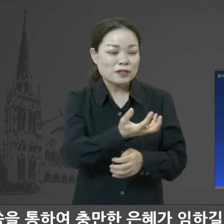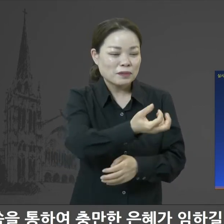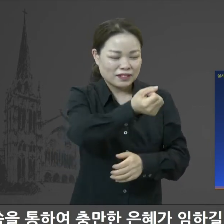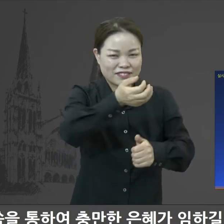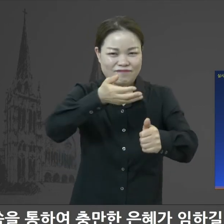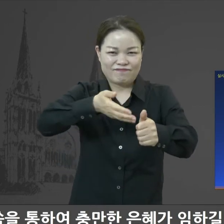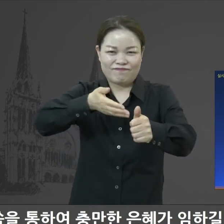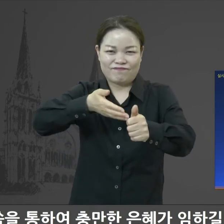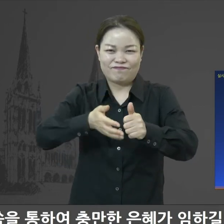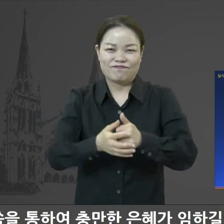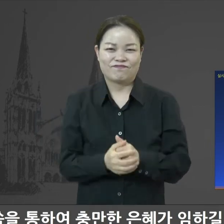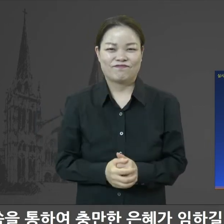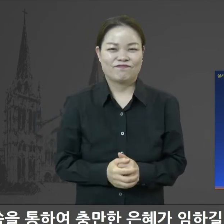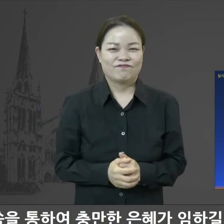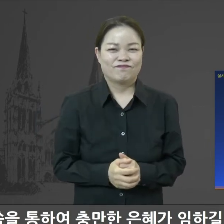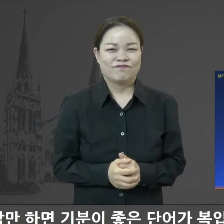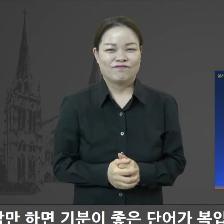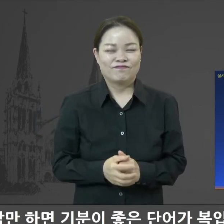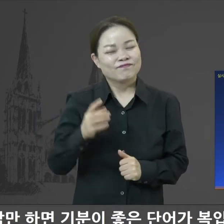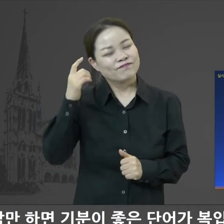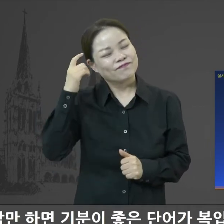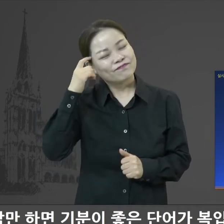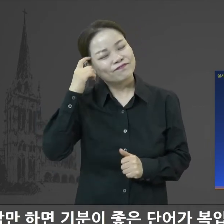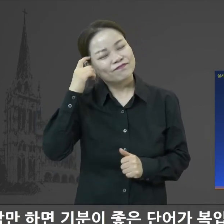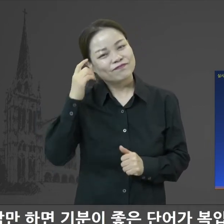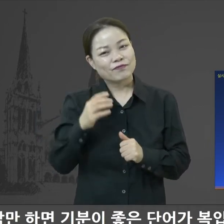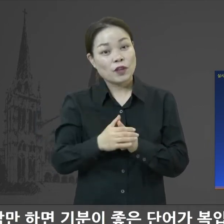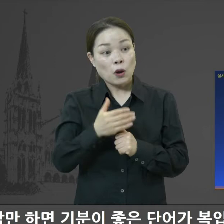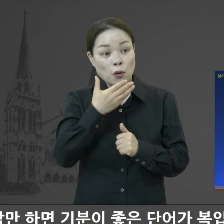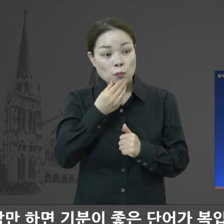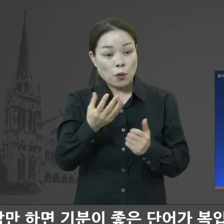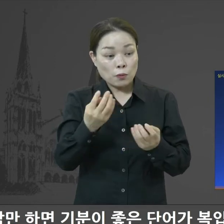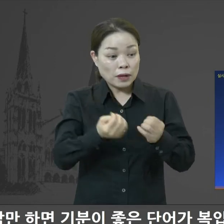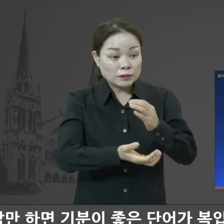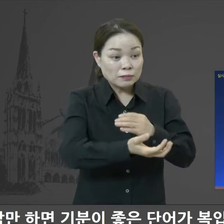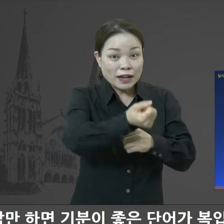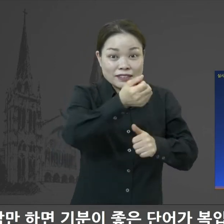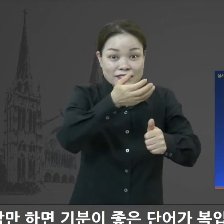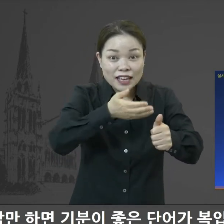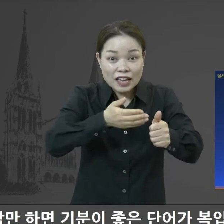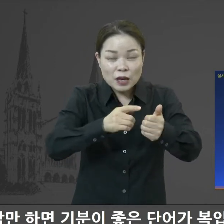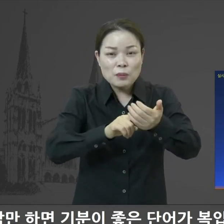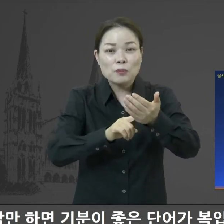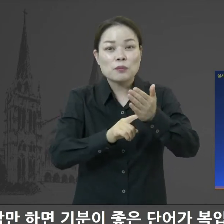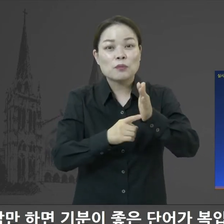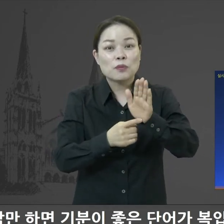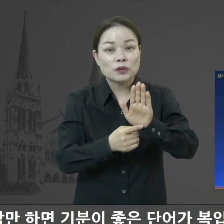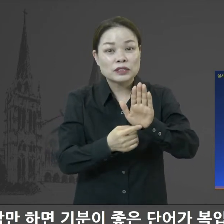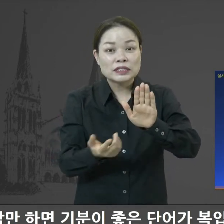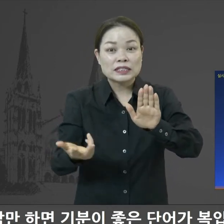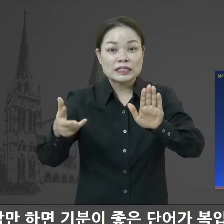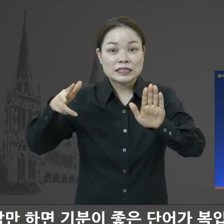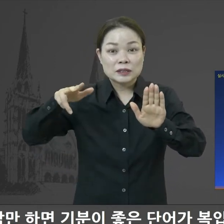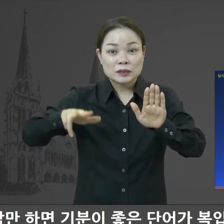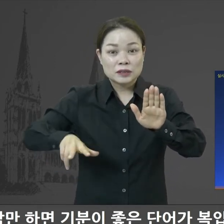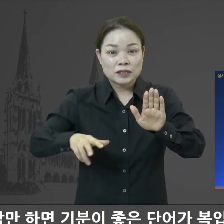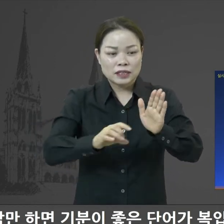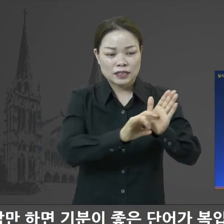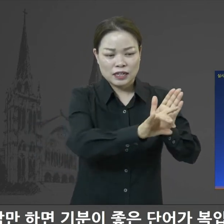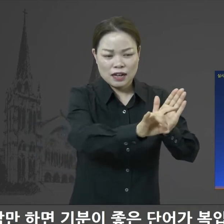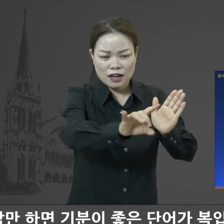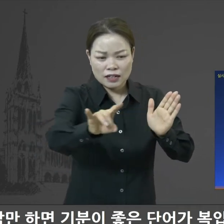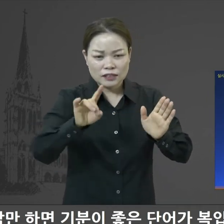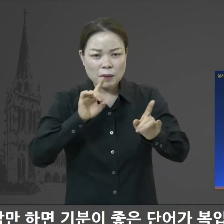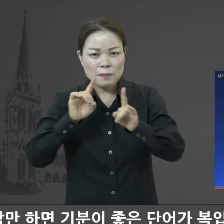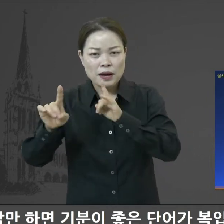받으세요라고 인사하죠. 근데 생각해 보면 복 많이 받으세요라는 그런 표현은 한 가지이지만 각자 그